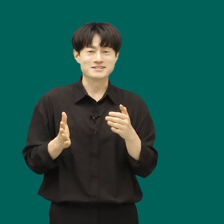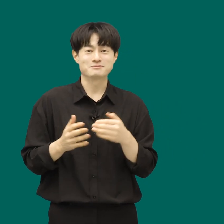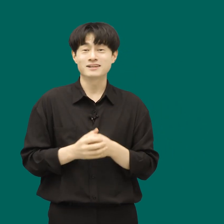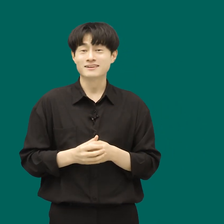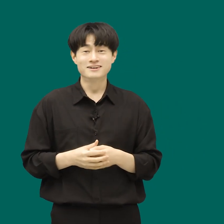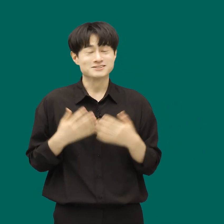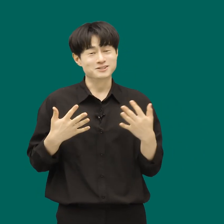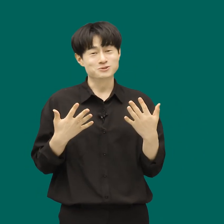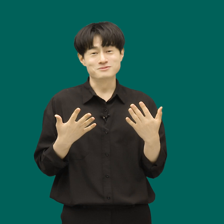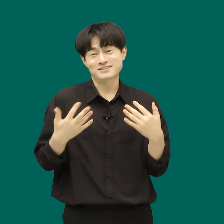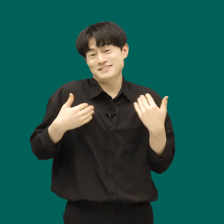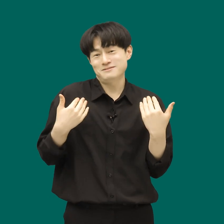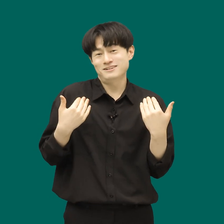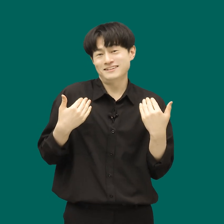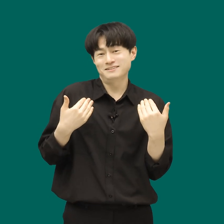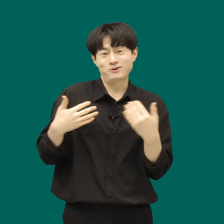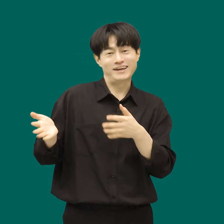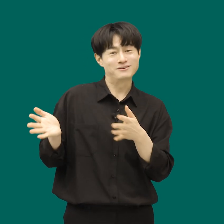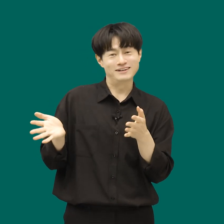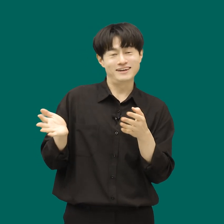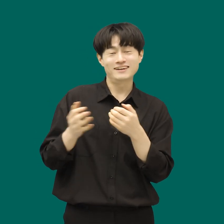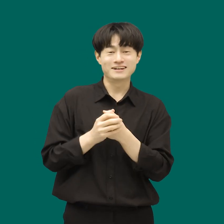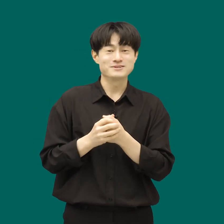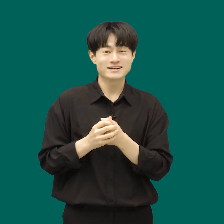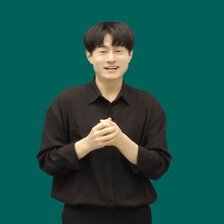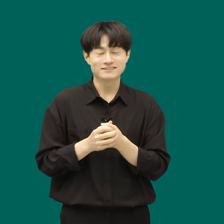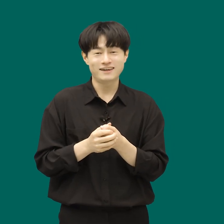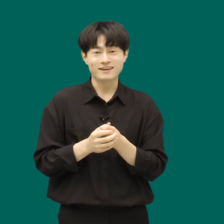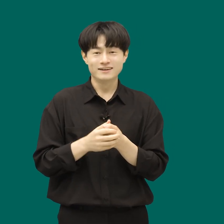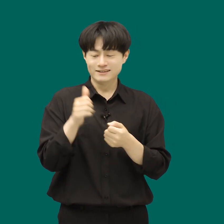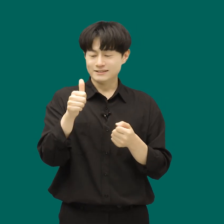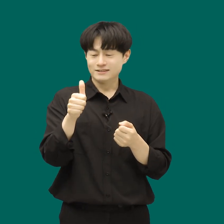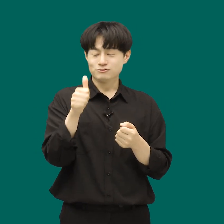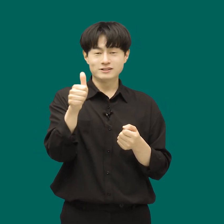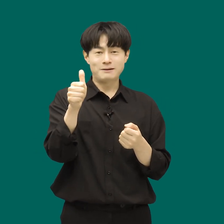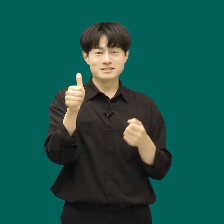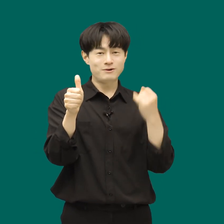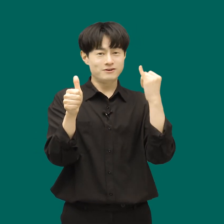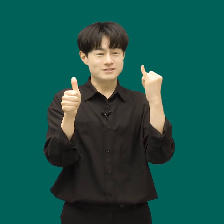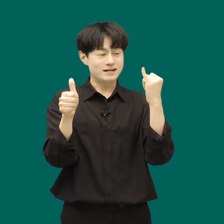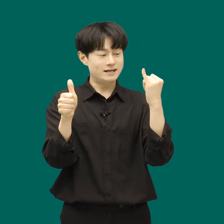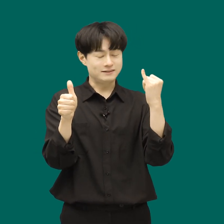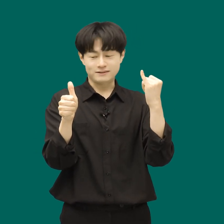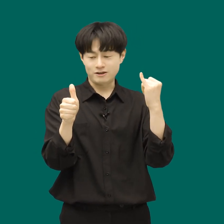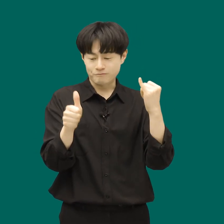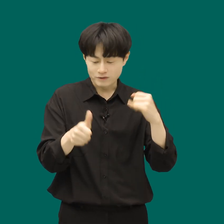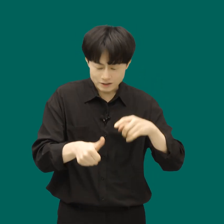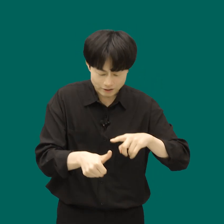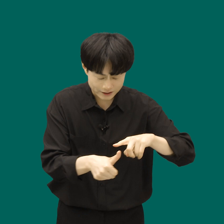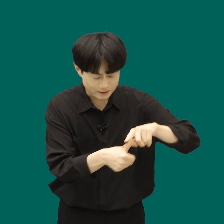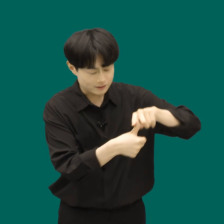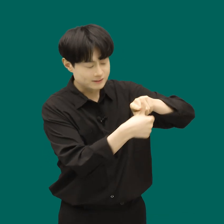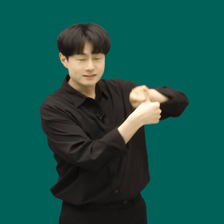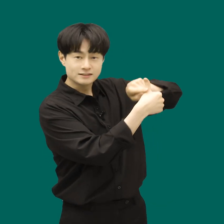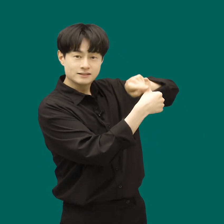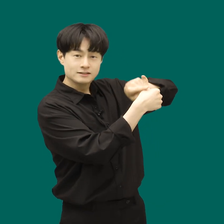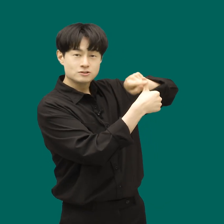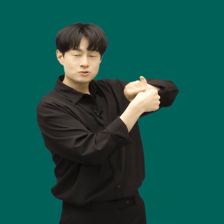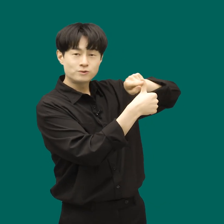모르겠지만 저는 좀 스킨십을 하는 뭐 애인 관계라고 생각을 하는데, 우선 남자와 여자가 있는데요. 여기 손등